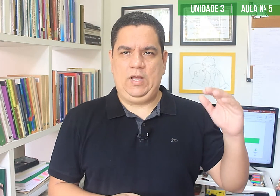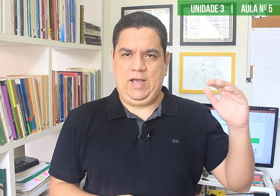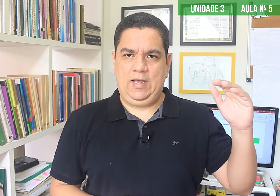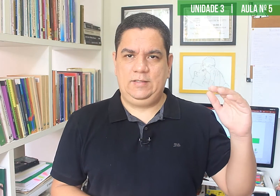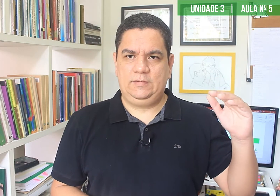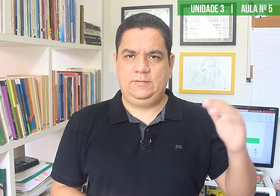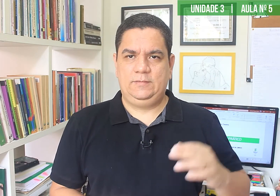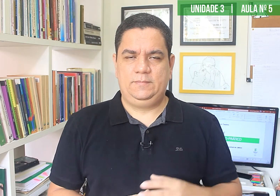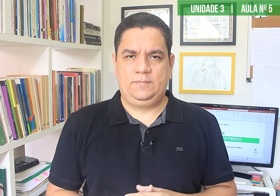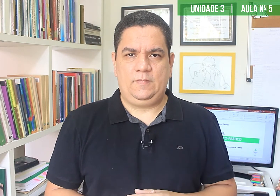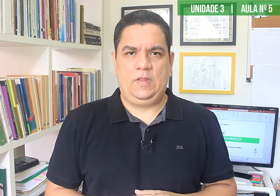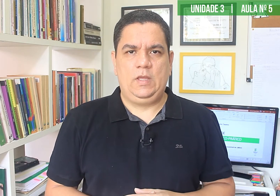singular,